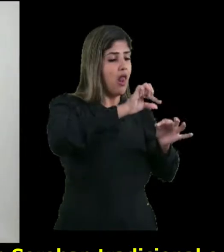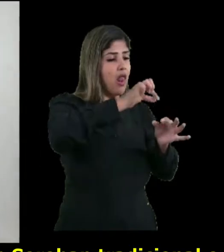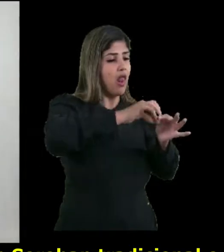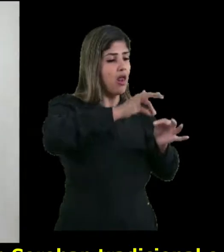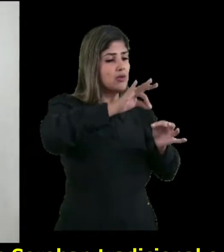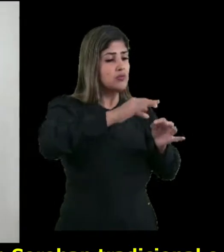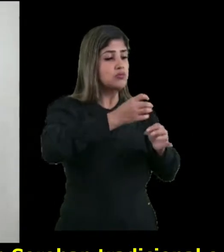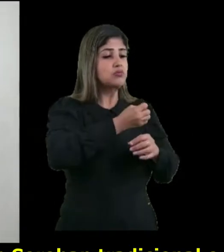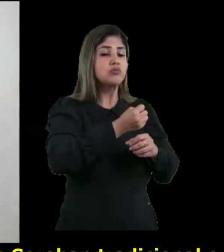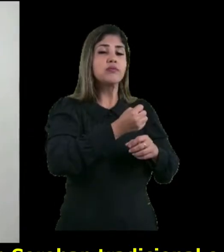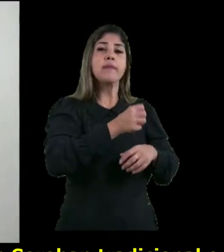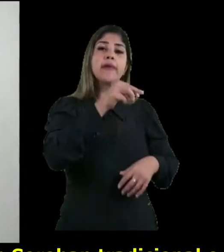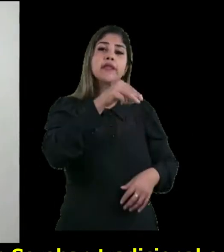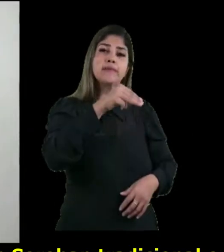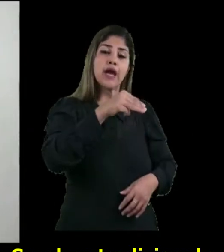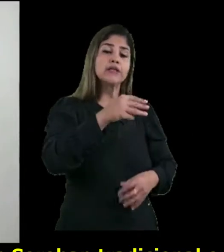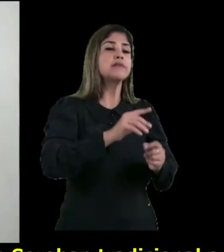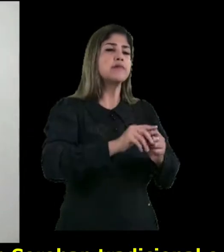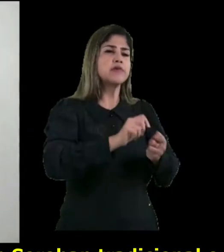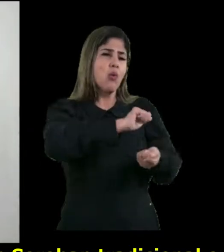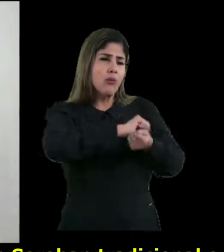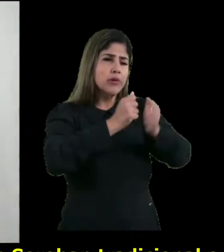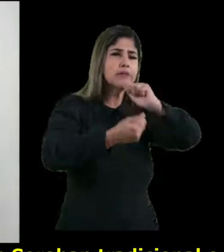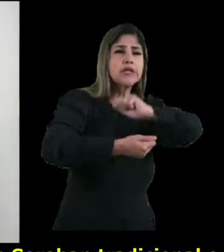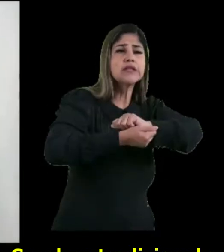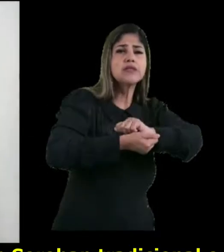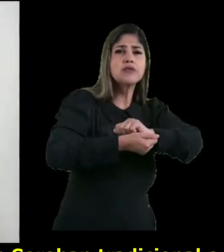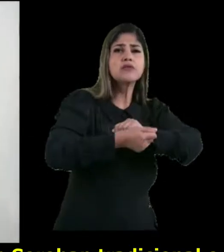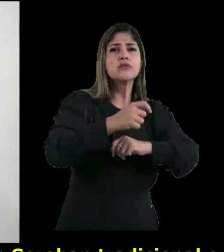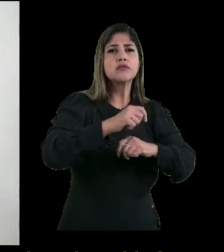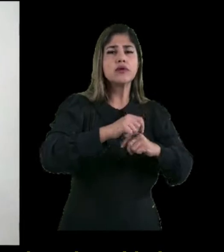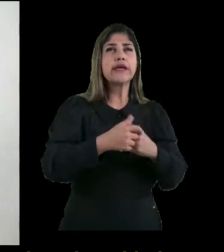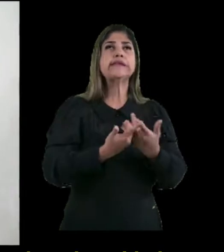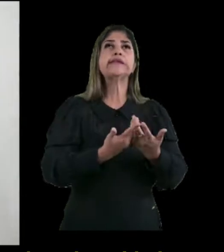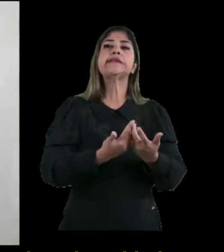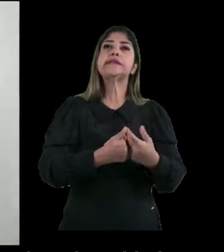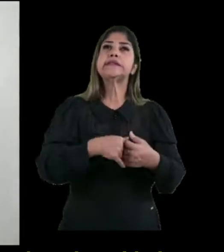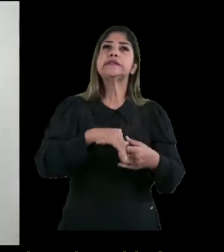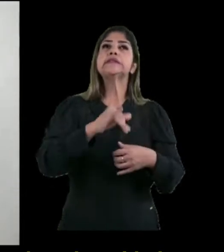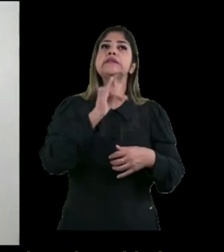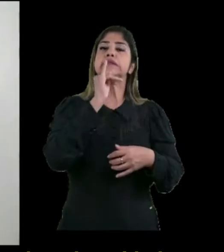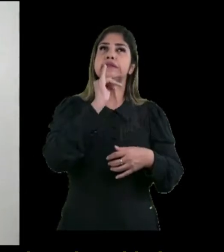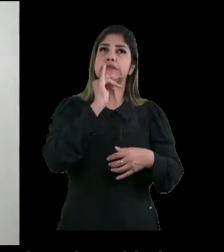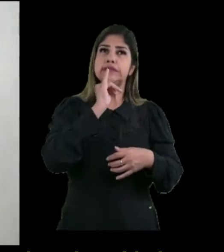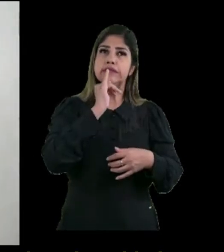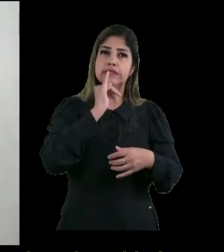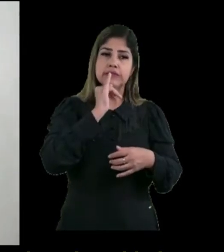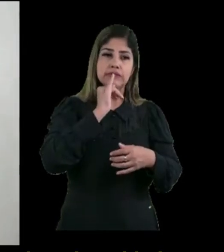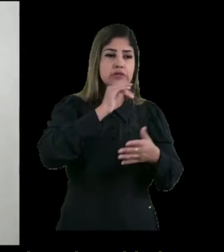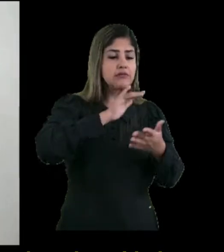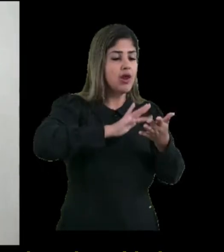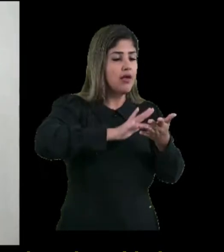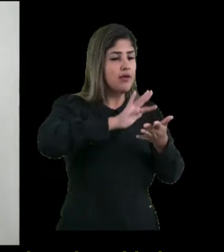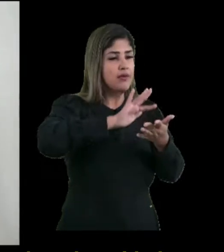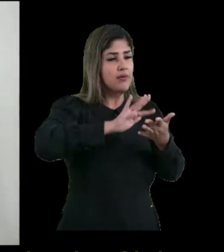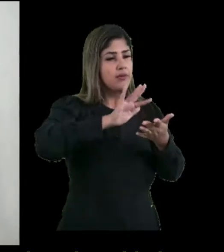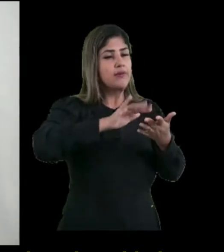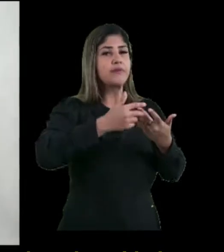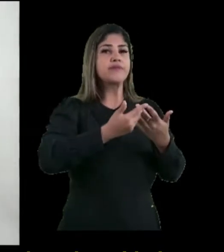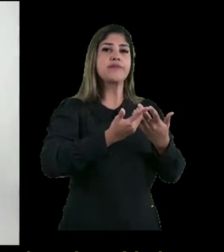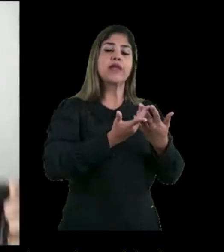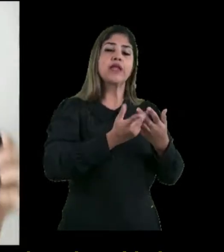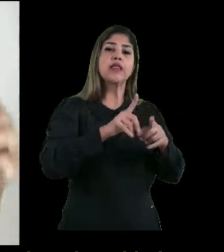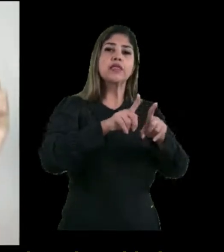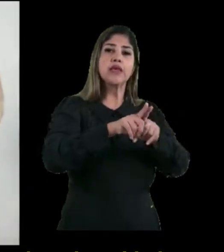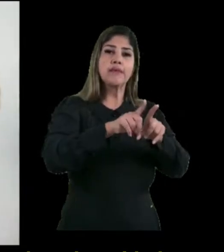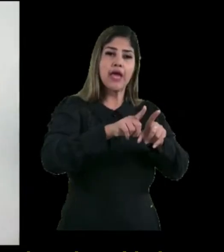tradicional e alguns ajustes que precisamos fazer. No caso, a utilização de um soroban de unidade